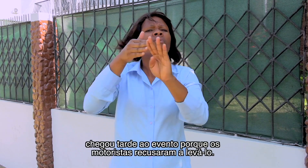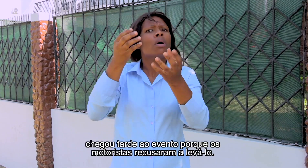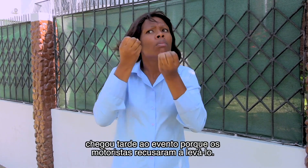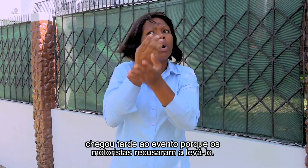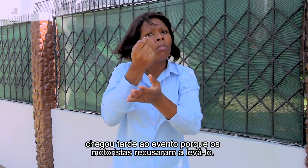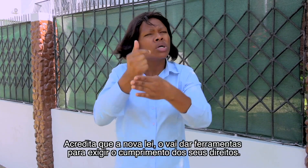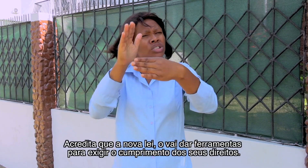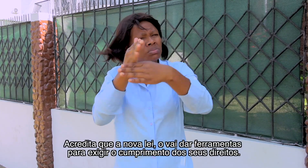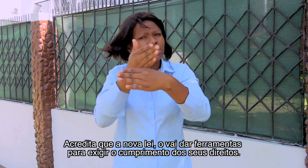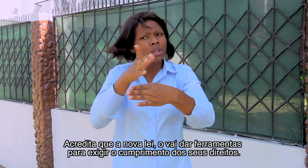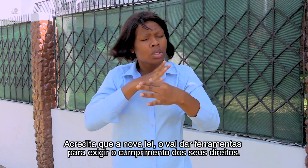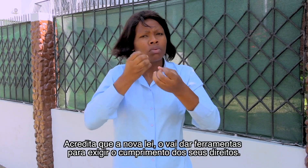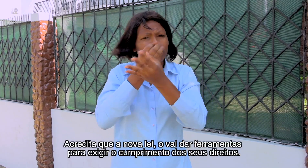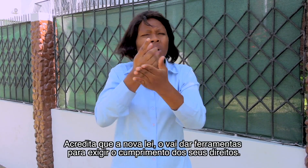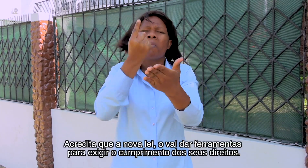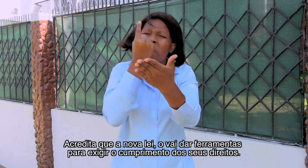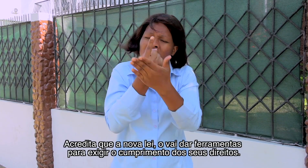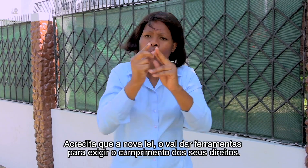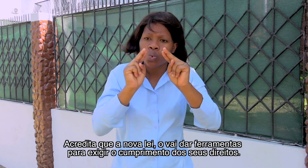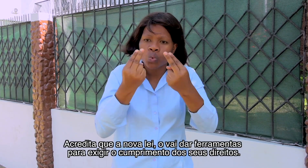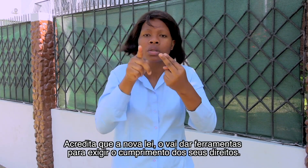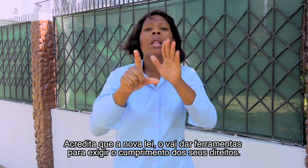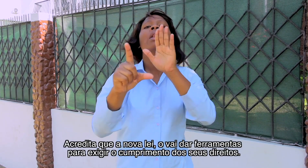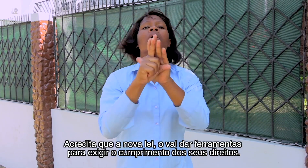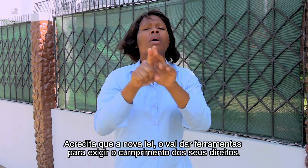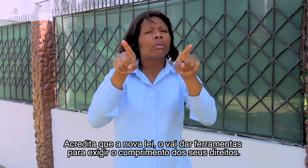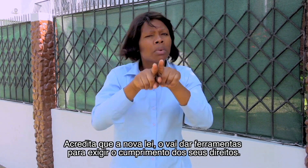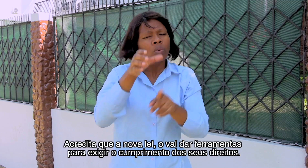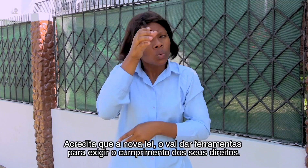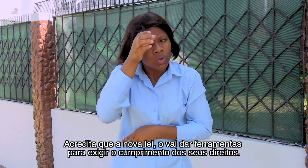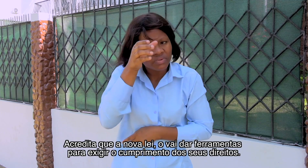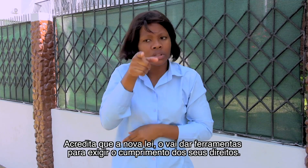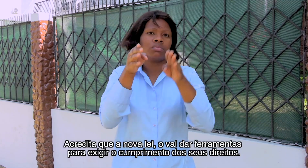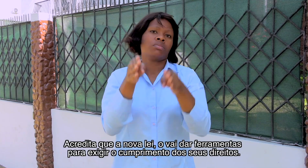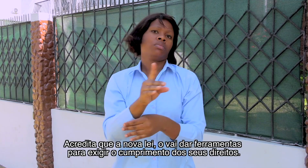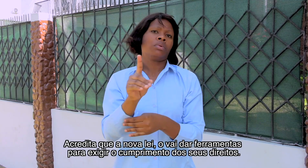levá-lo. Acredita que a nova lei o vai dar ferramentas para exigir o cumprimento dos seus direitos.